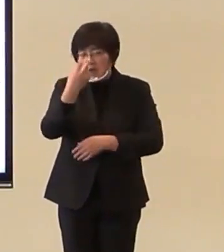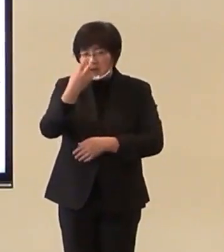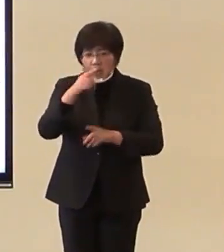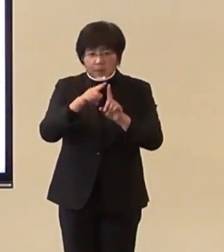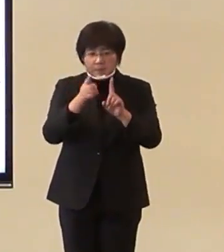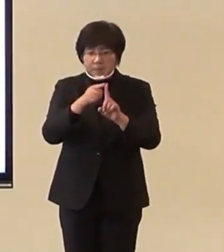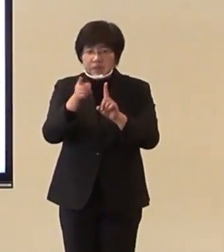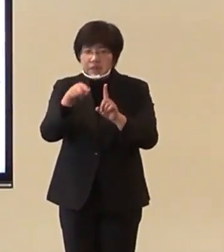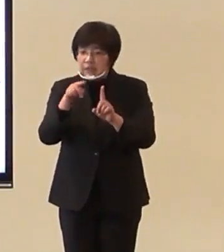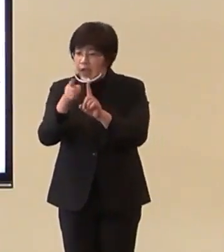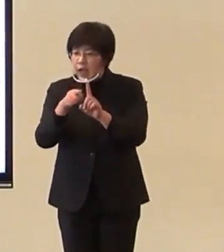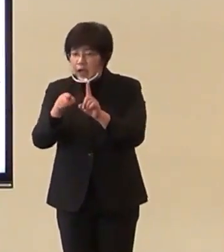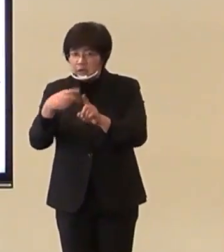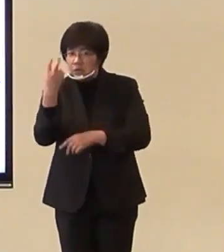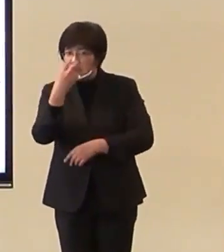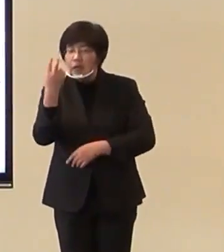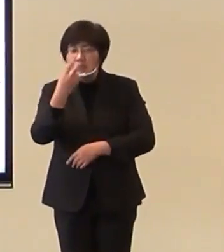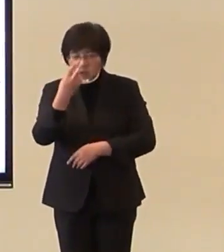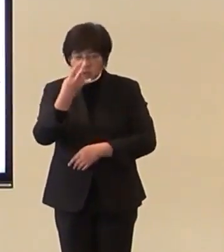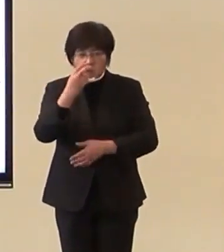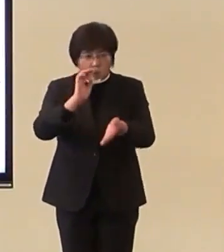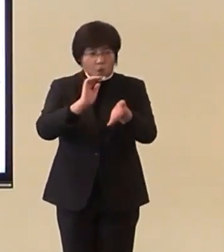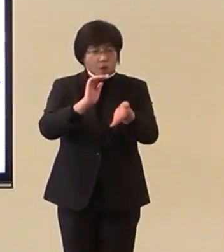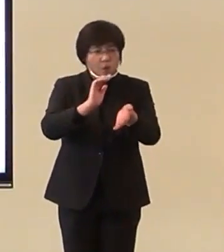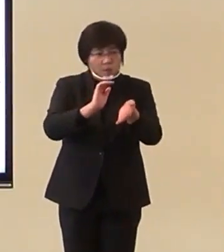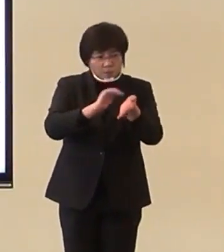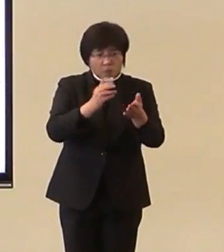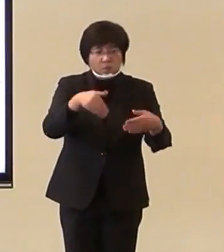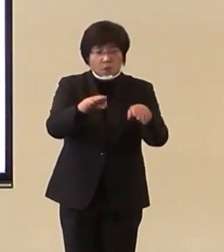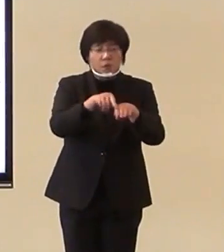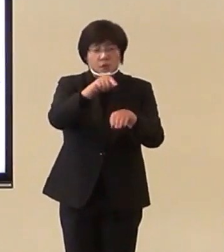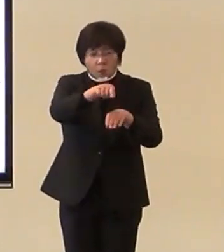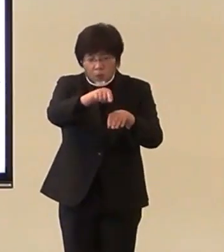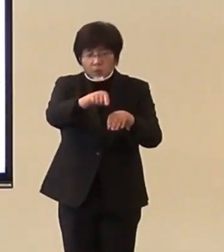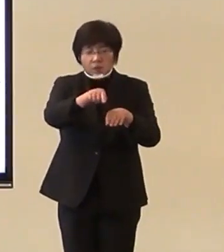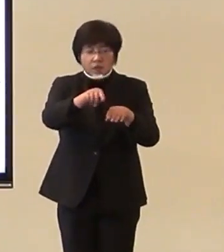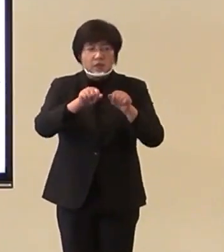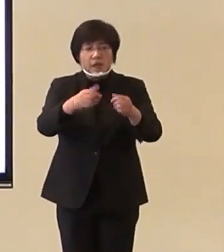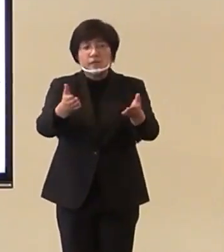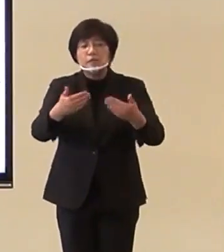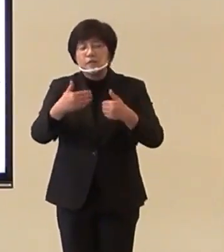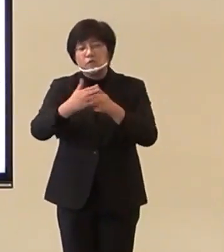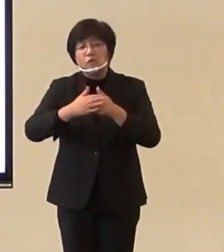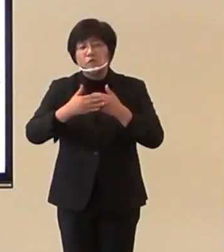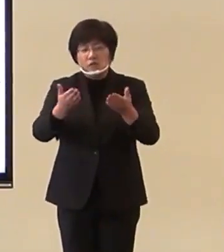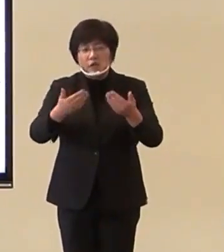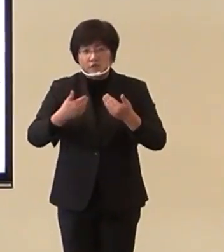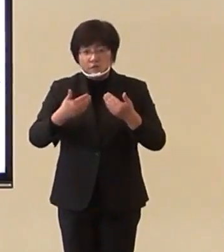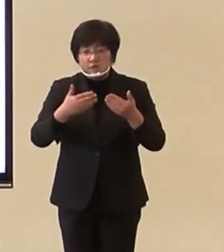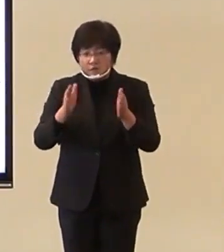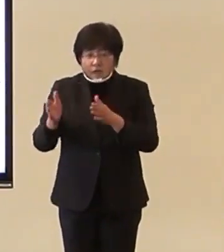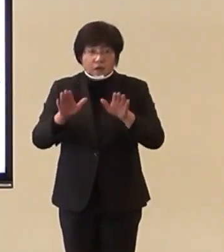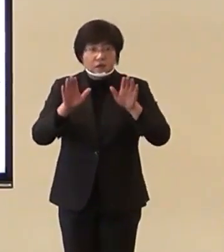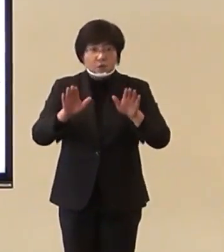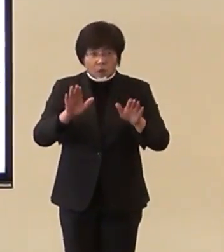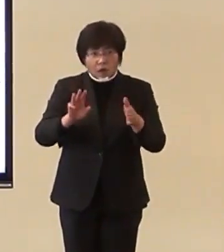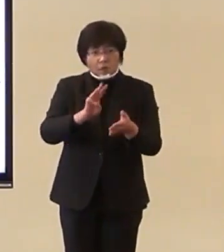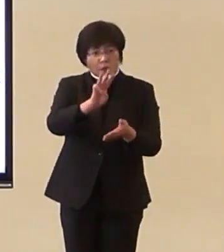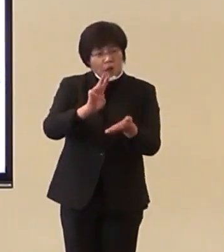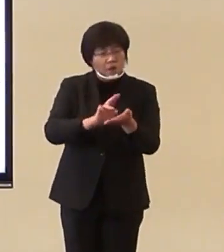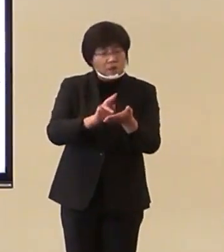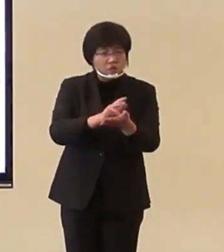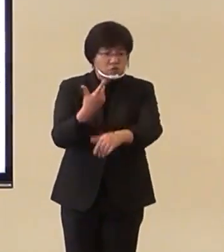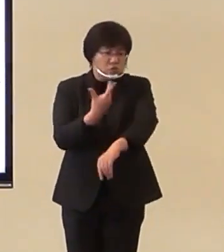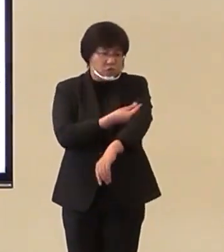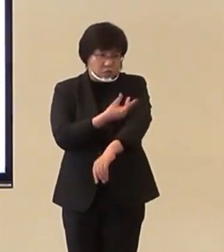たりということを、しております。そういった中で今回はワクチン接種ということについても、